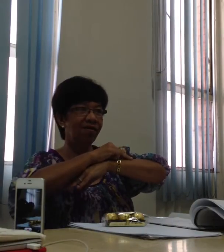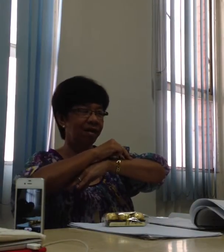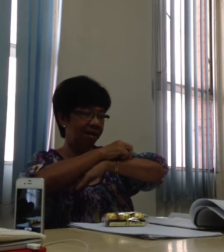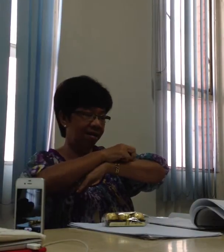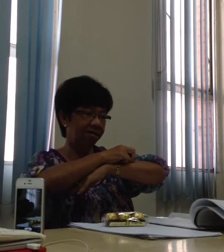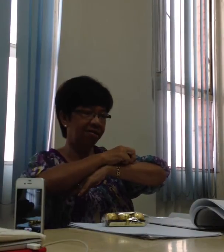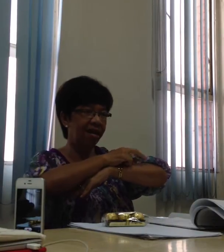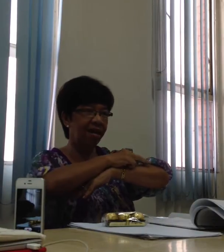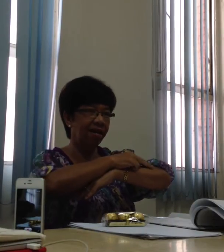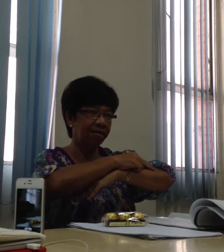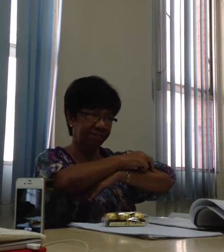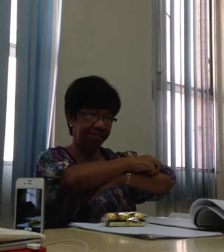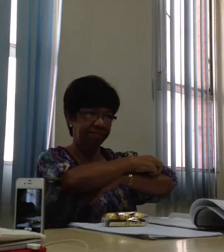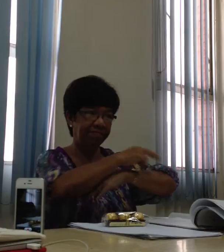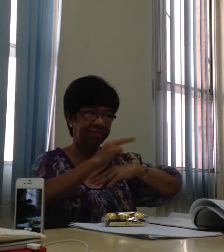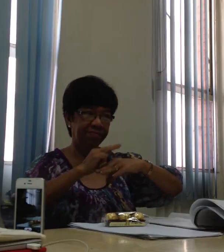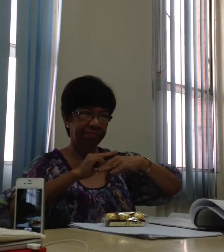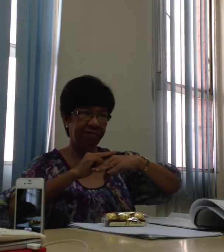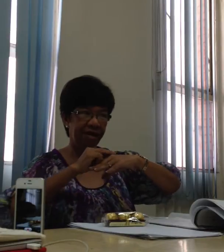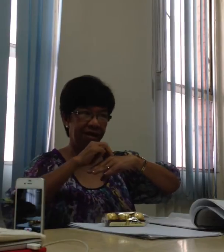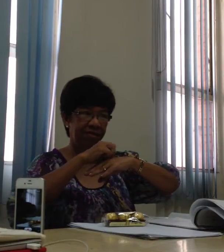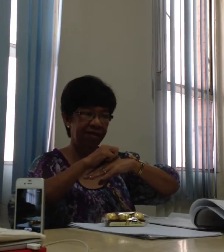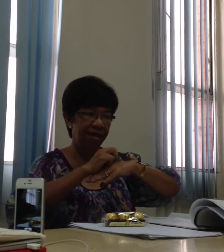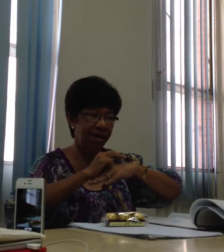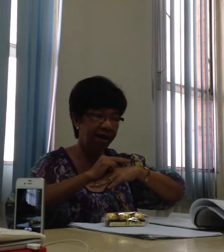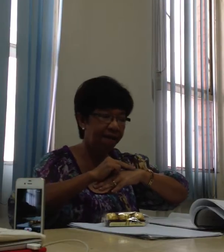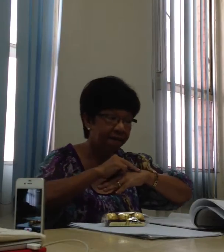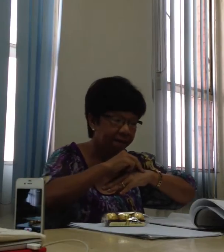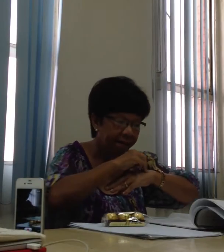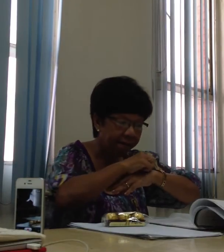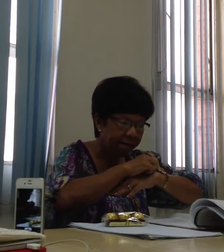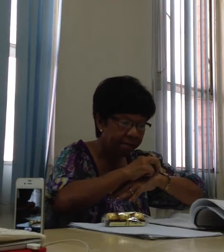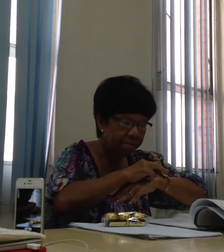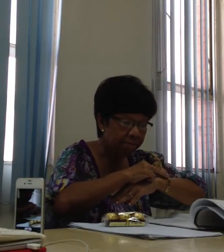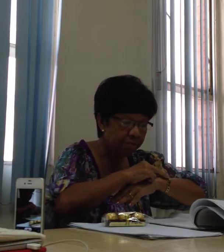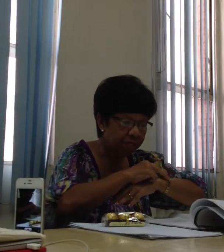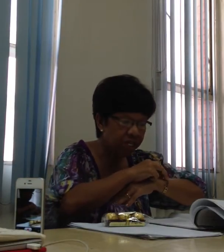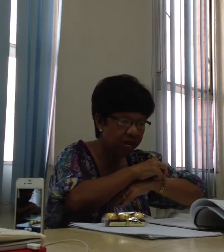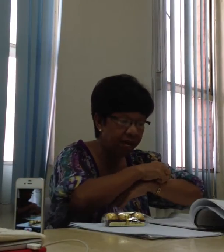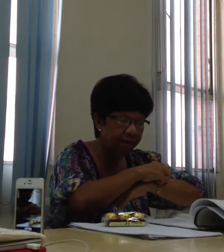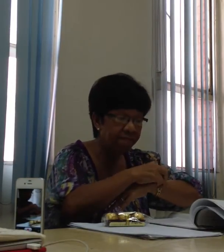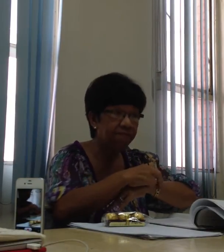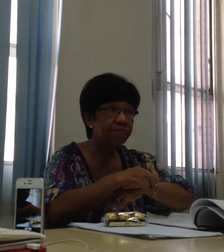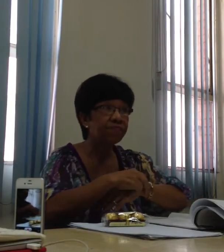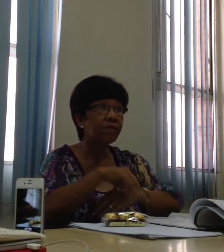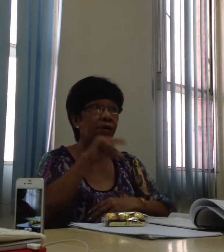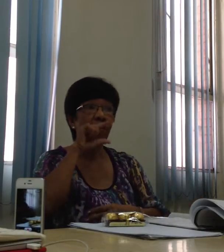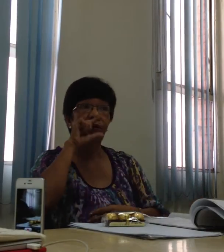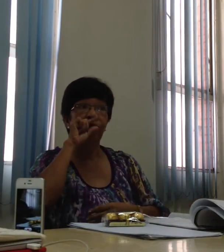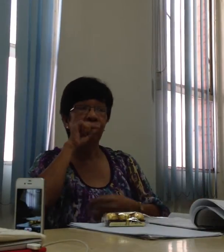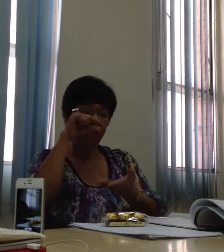Okay, snail. Okay, snail. Chicken.